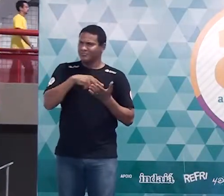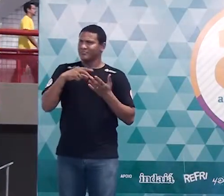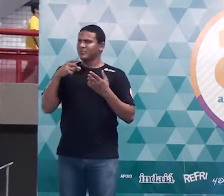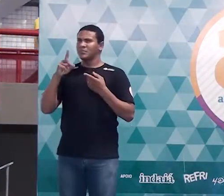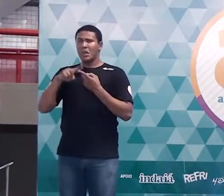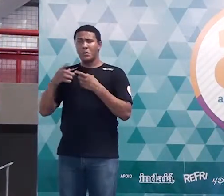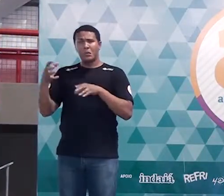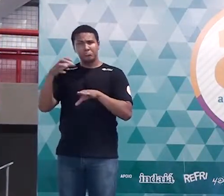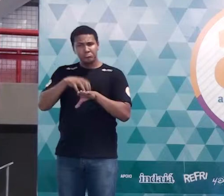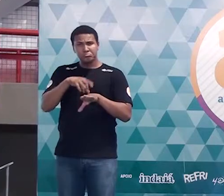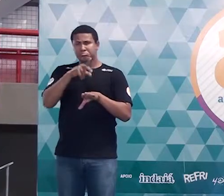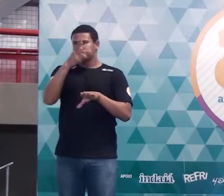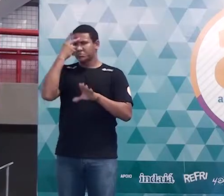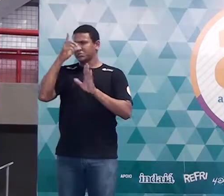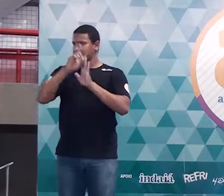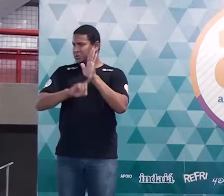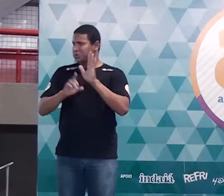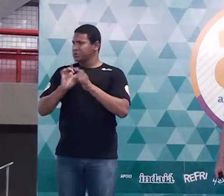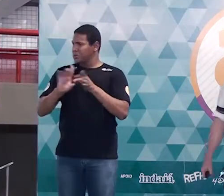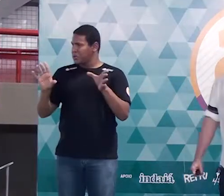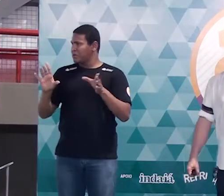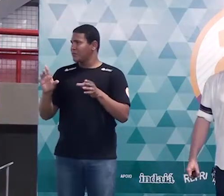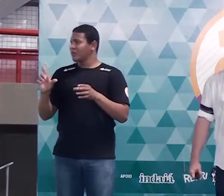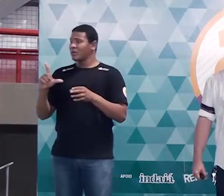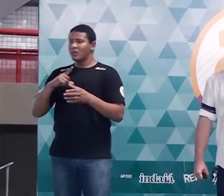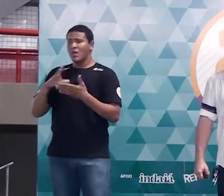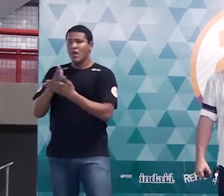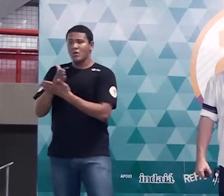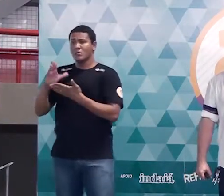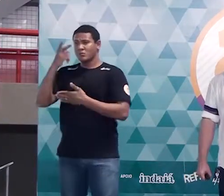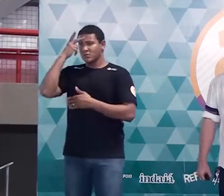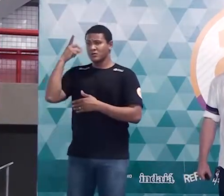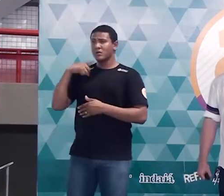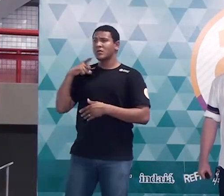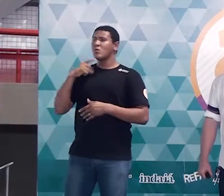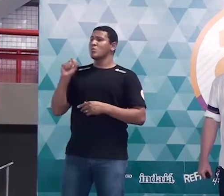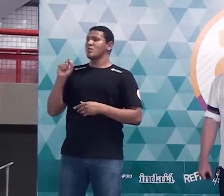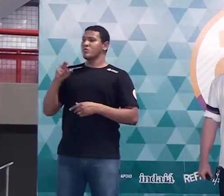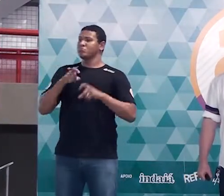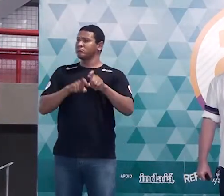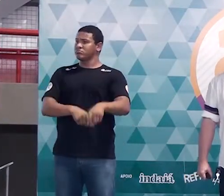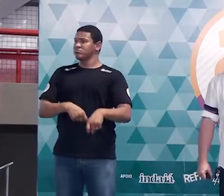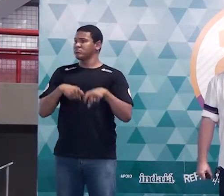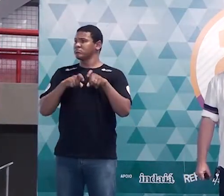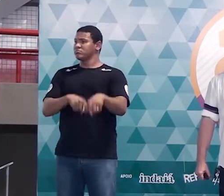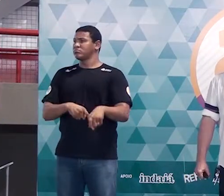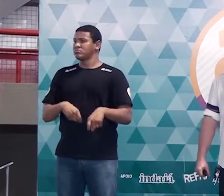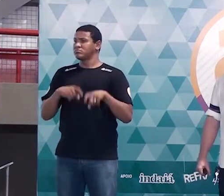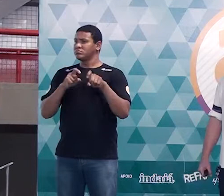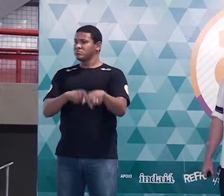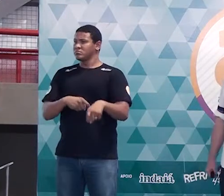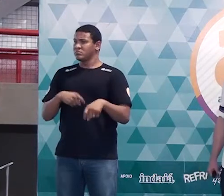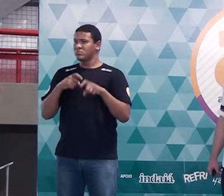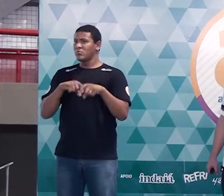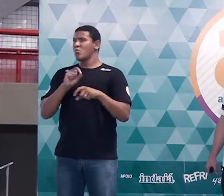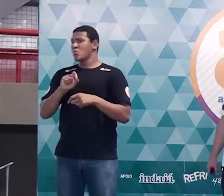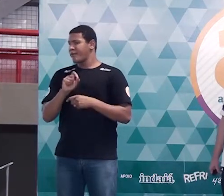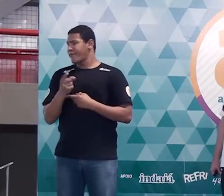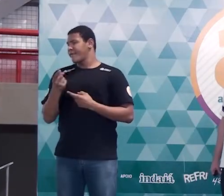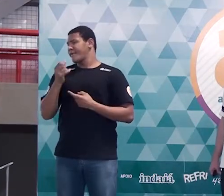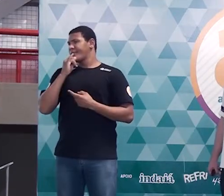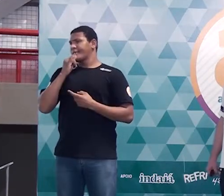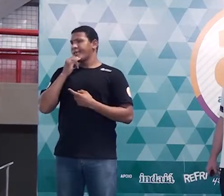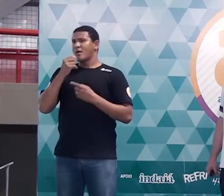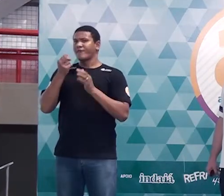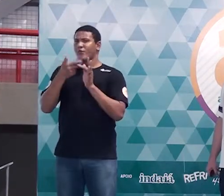transporte à disposição, existem pessoas que na hora dessa estão na roça, colhendo os cereais,